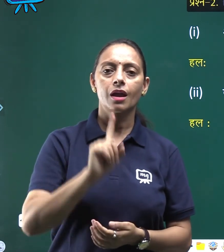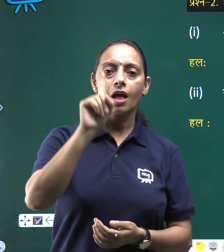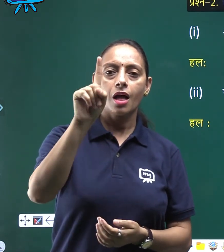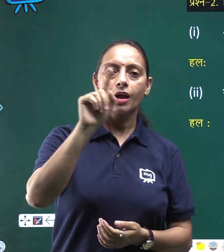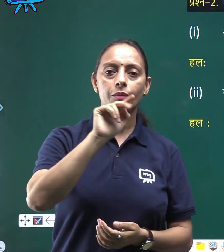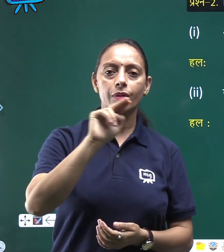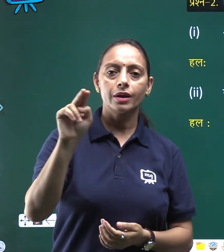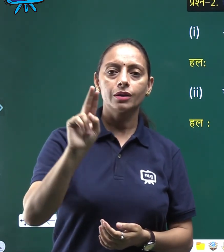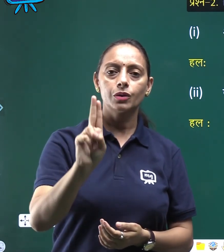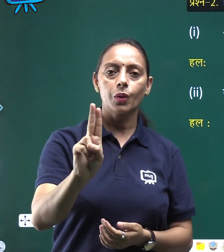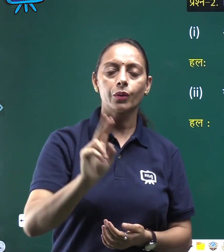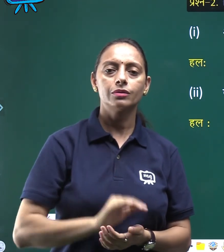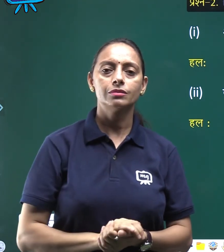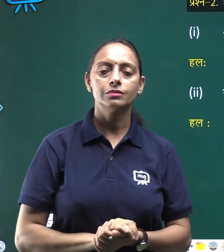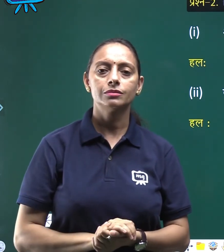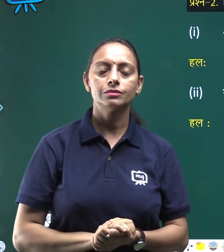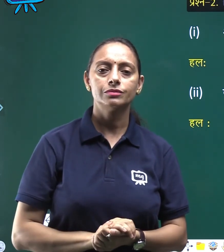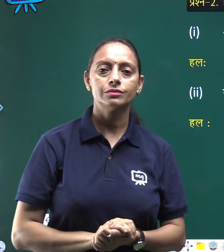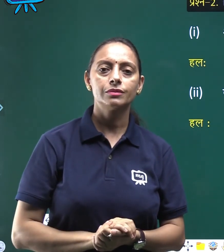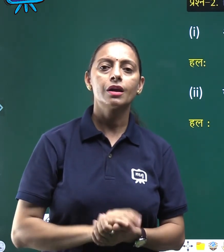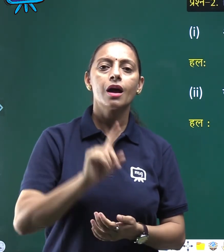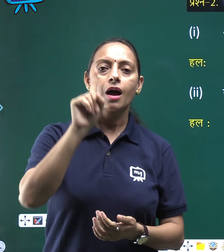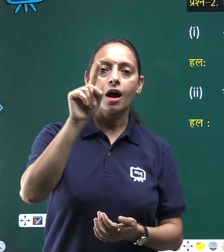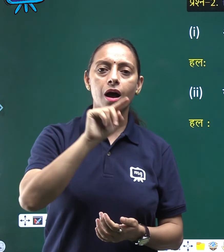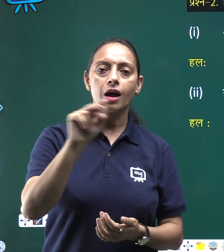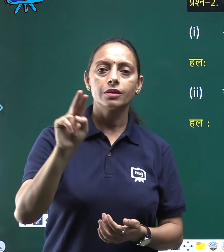आधा। आधा को भिन्न रूप में